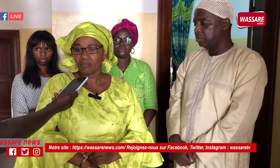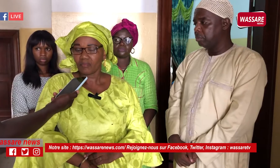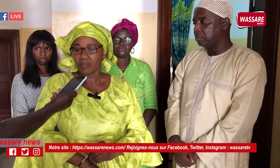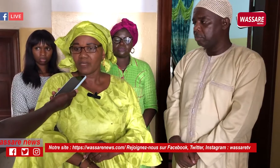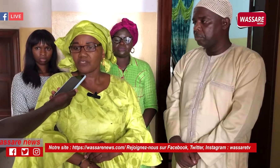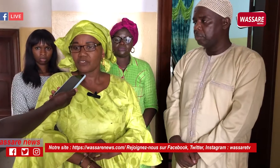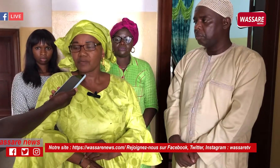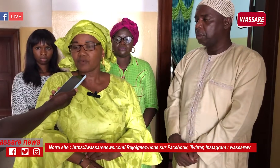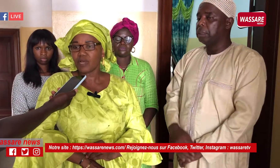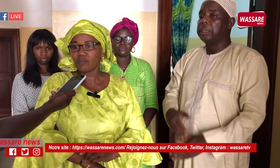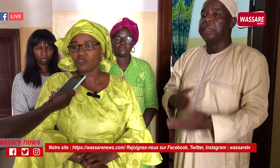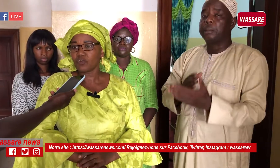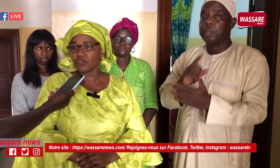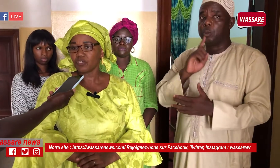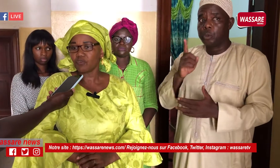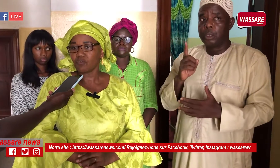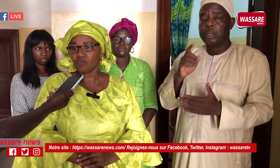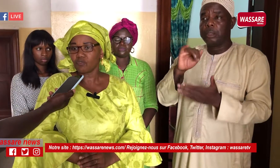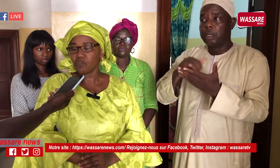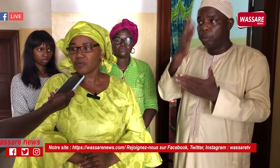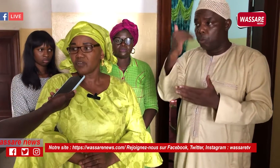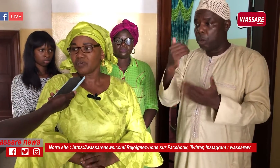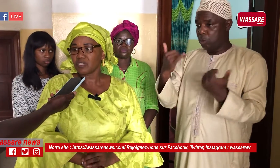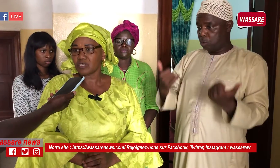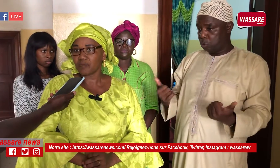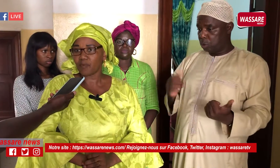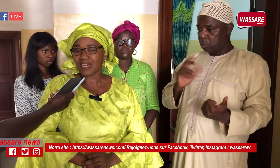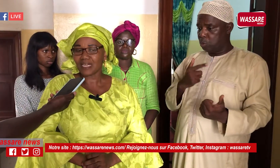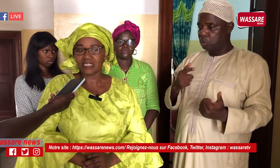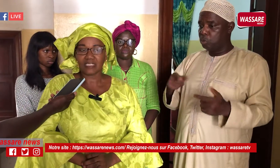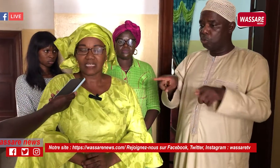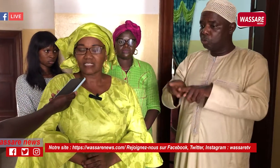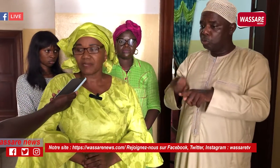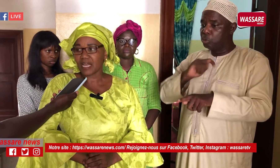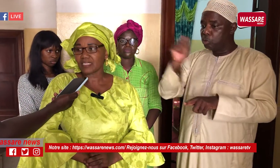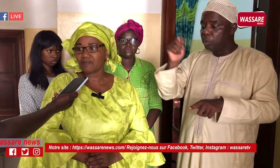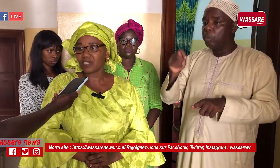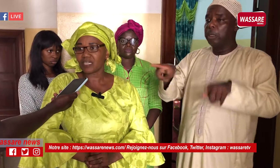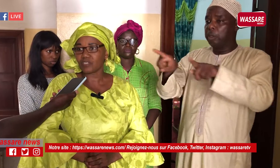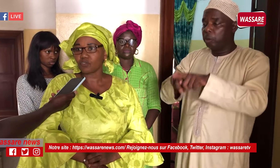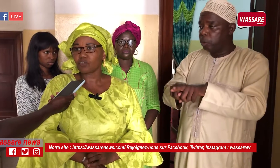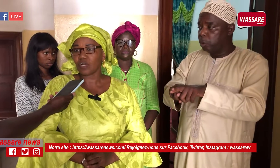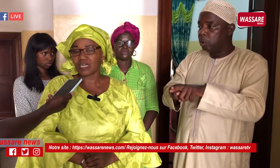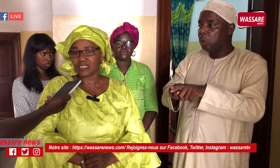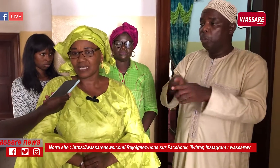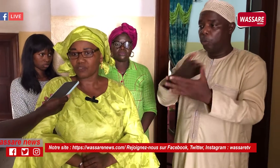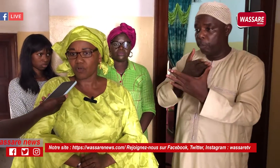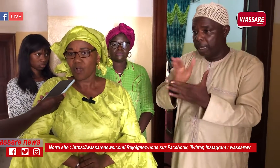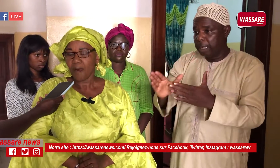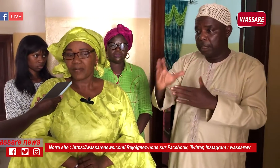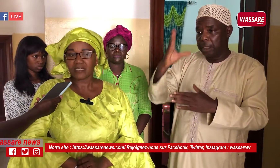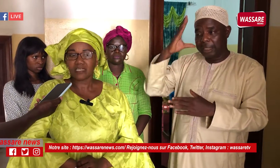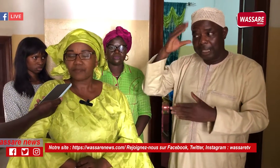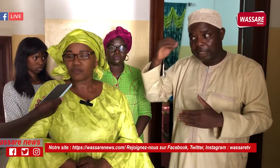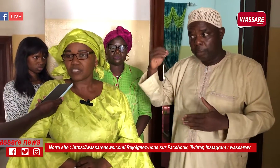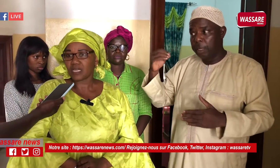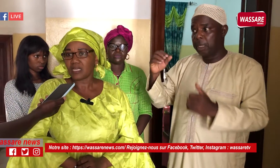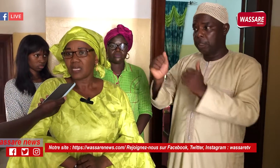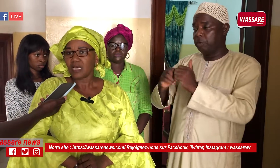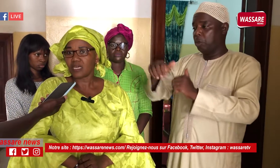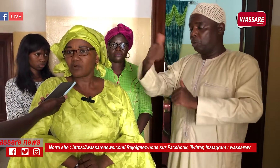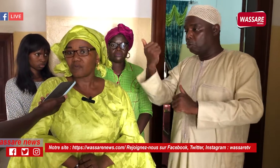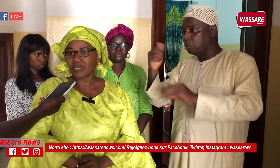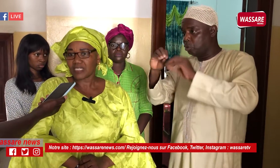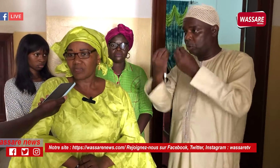groupe? Bien sûr, c'est pourquoi aujourd'hui, nous sommes réunis ici pour partager cette expérience avec les autres organisations, parce que le